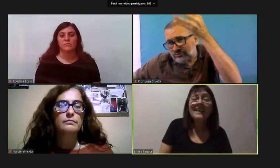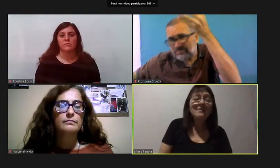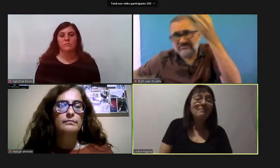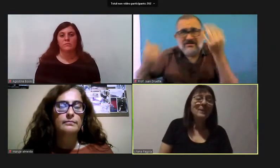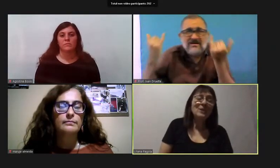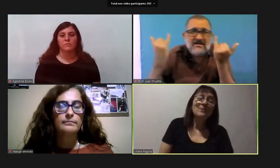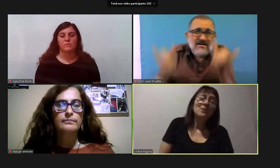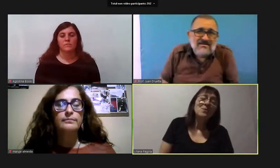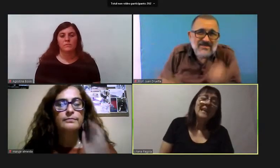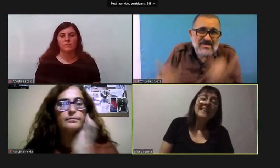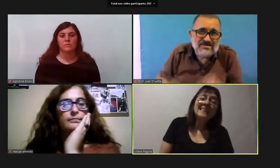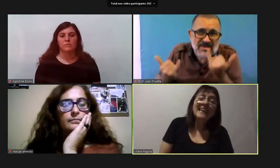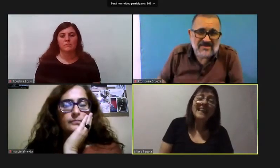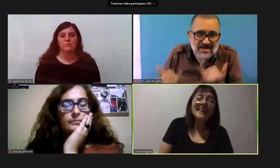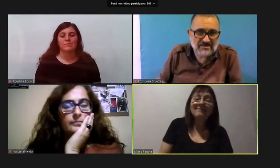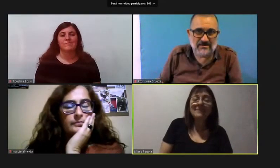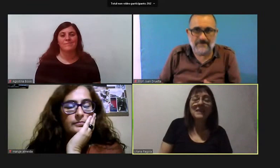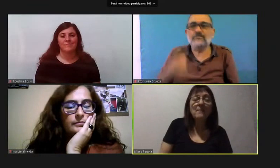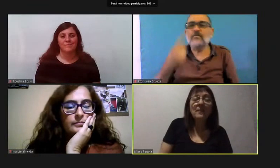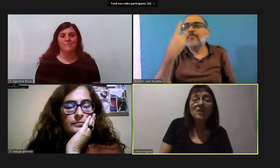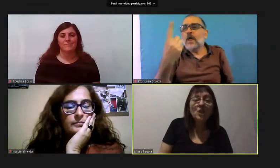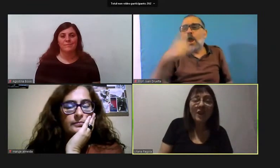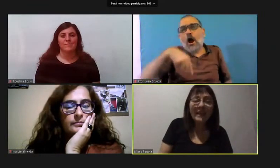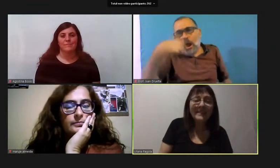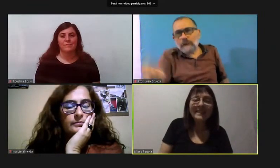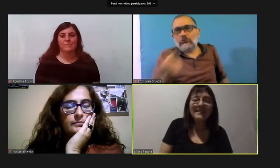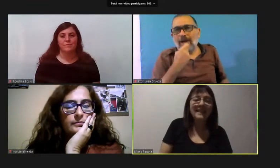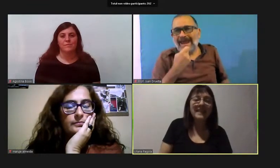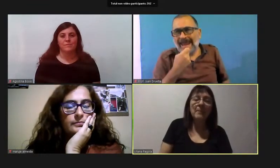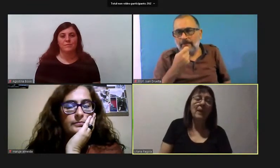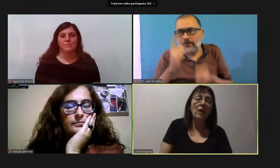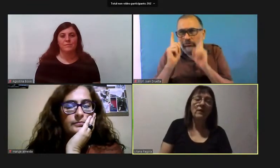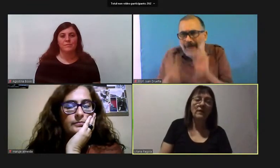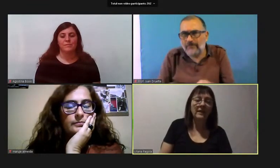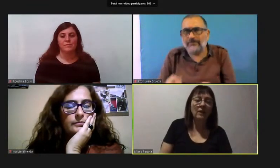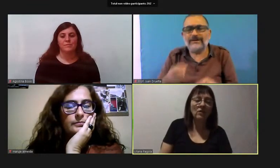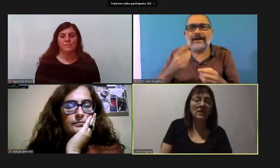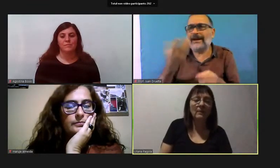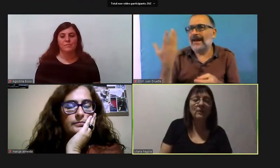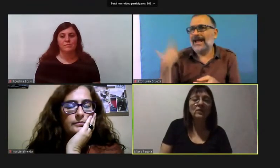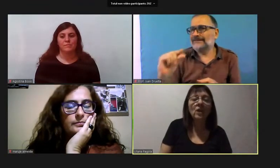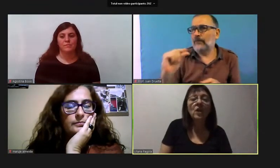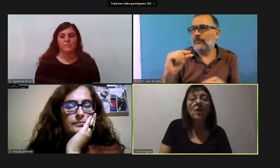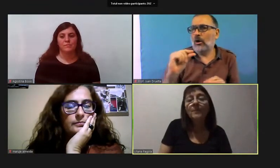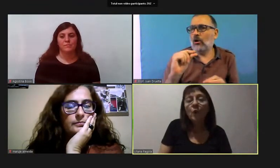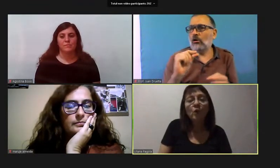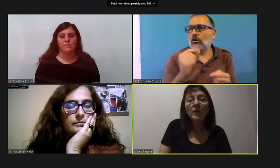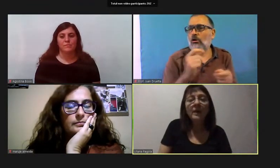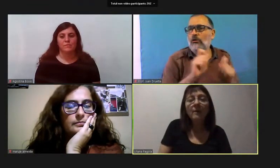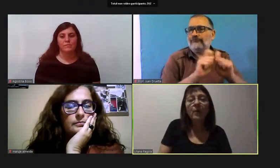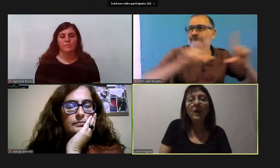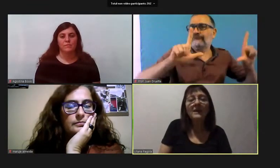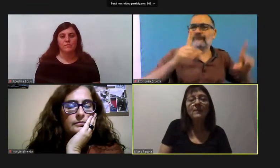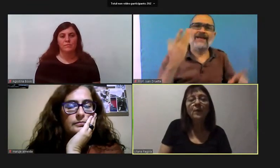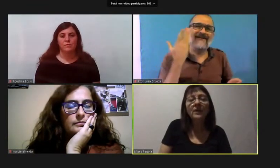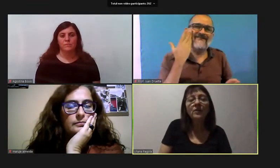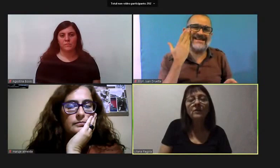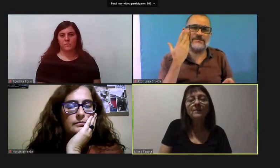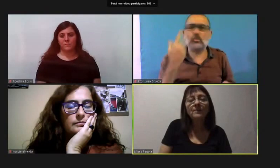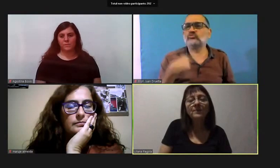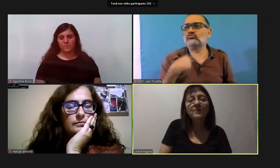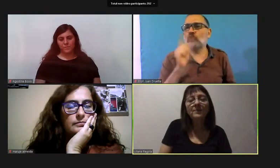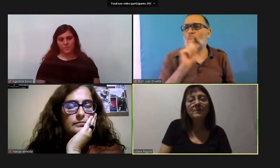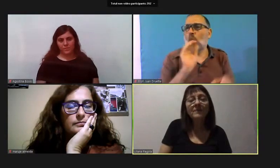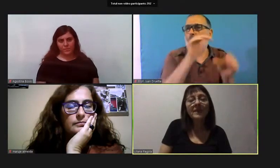hay, pero una cantidad impresionante de señas para los diferentes conceptos. Otro ejemplo, hace